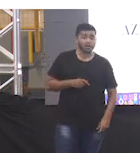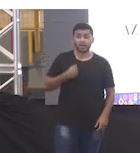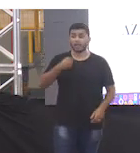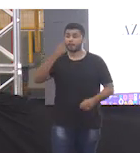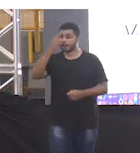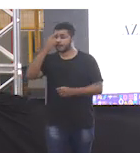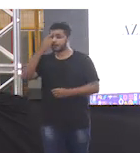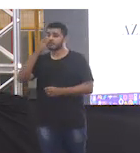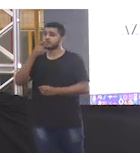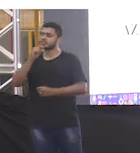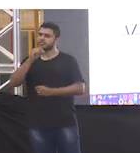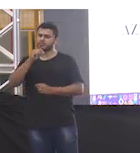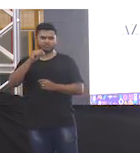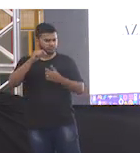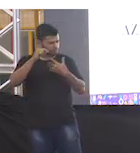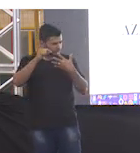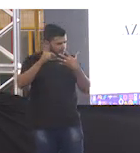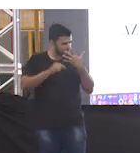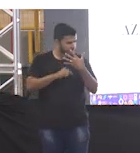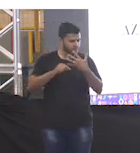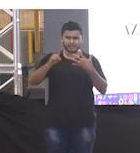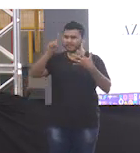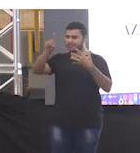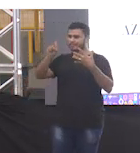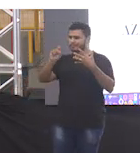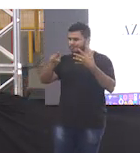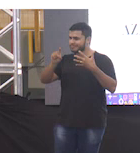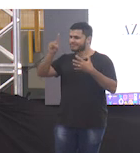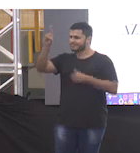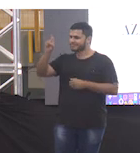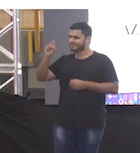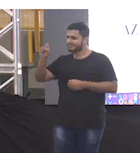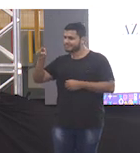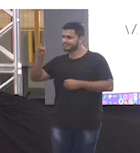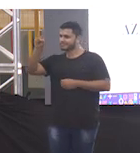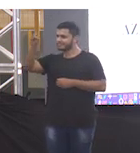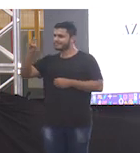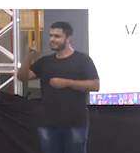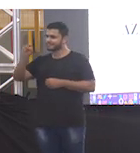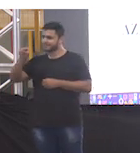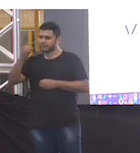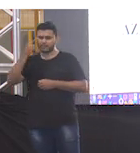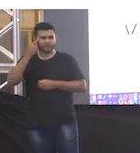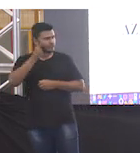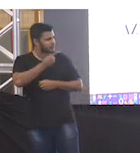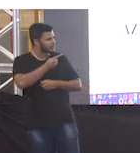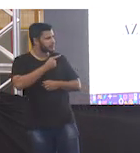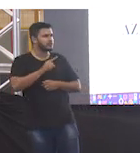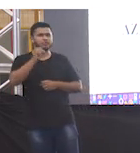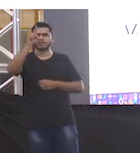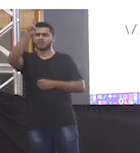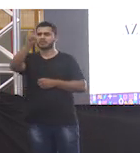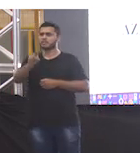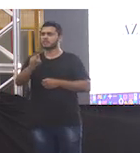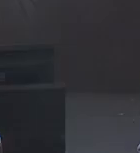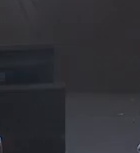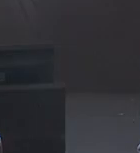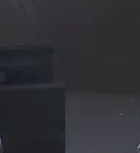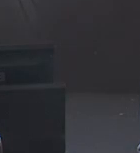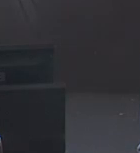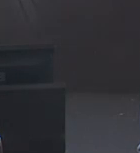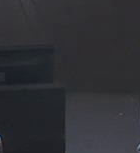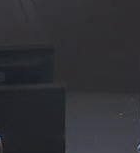Percebam o tanto de ponto de exclamação que esse cara usa. O que é que o ponto de exclamação